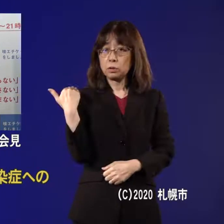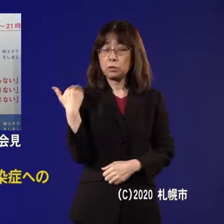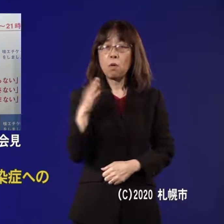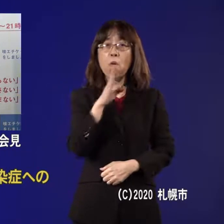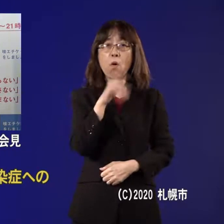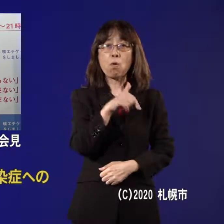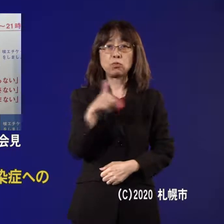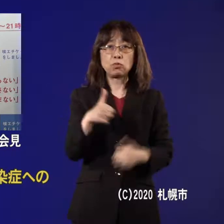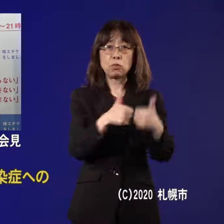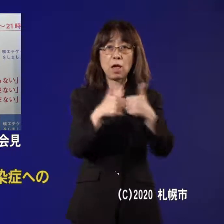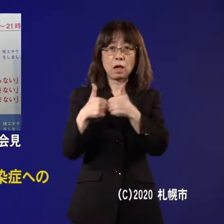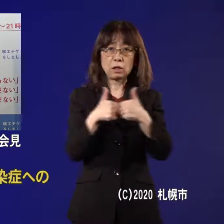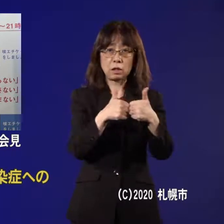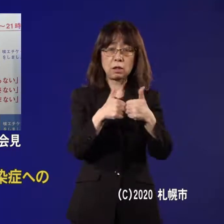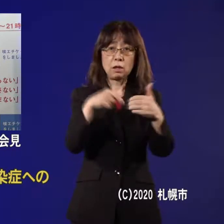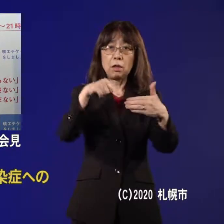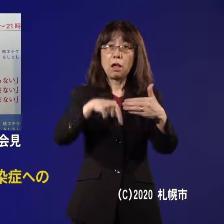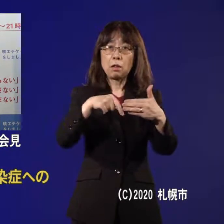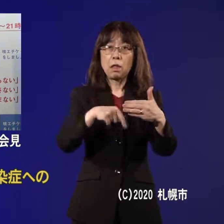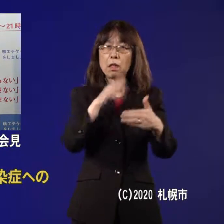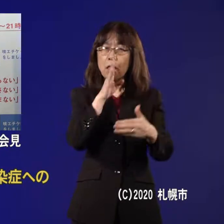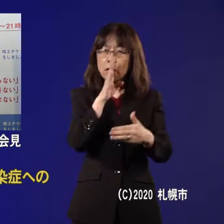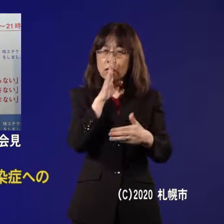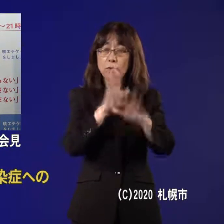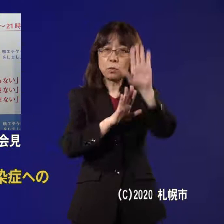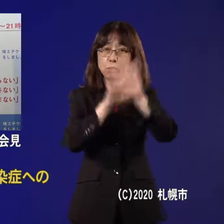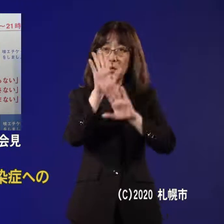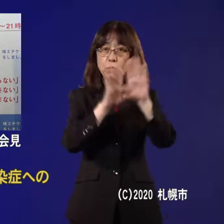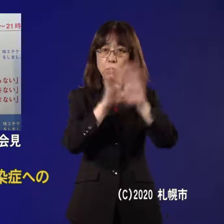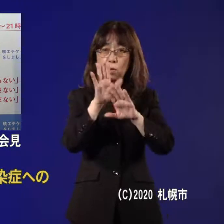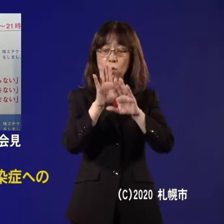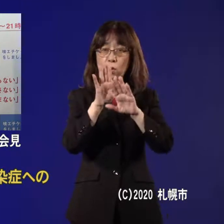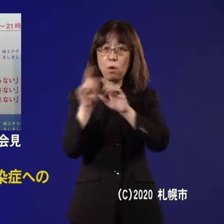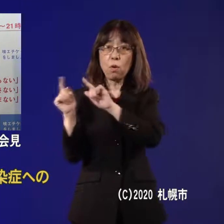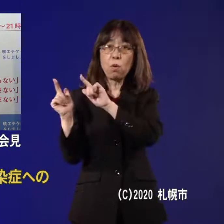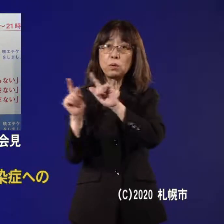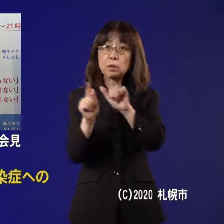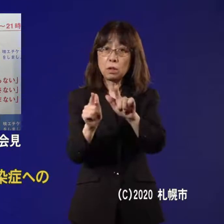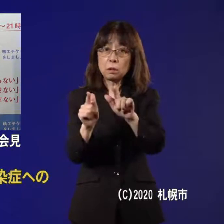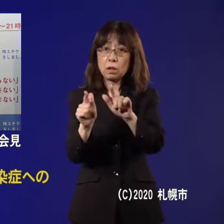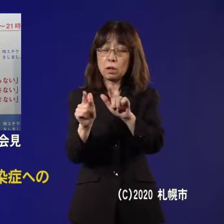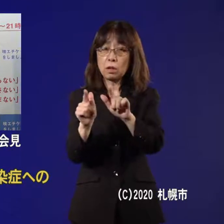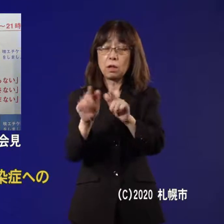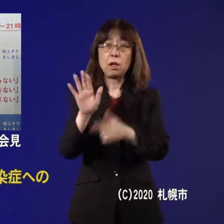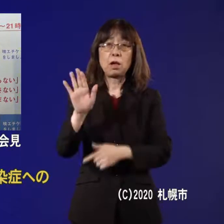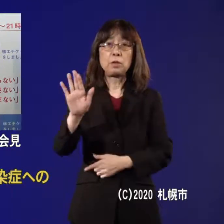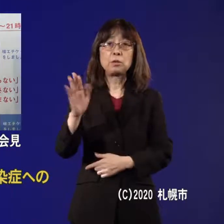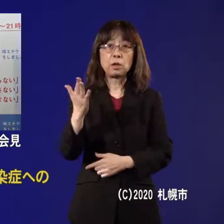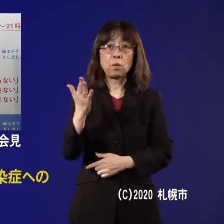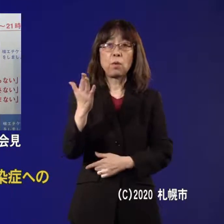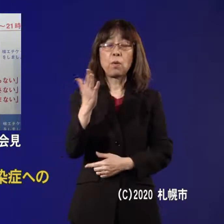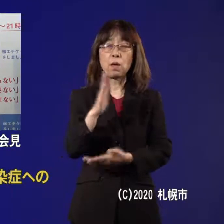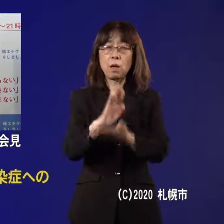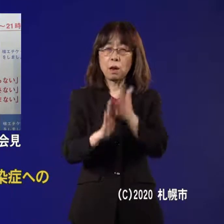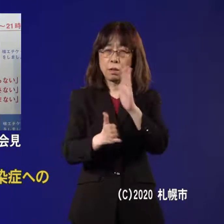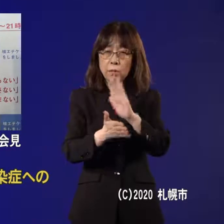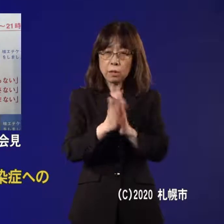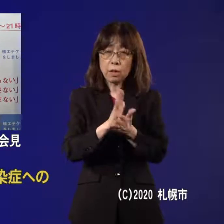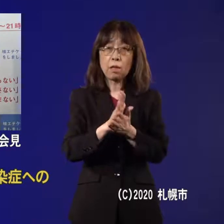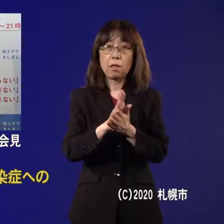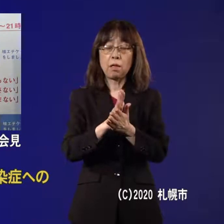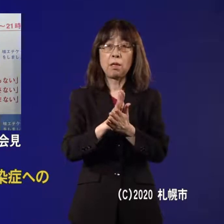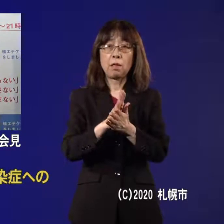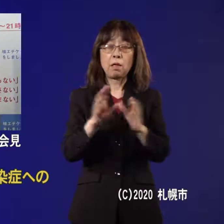議の中でも現在の状況とお知らせをしておりますけれども、改めて、その感染状